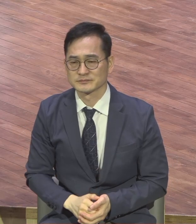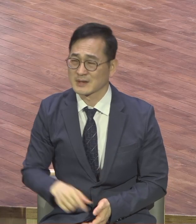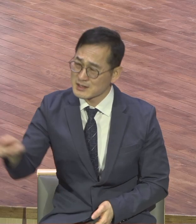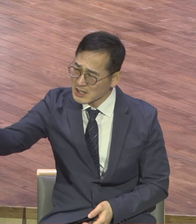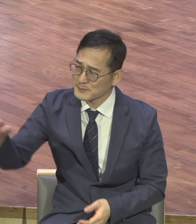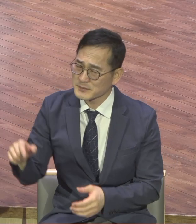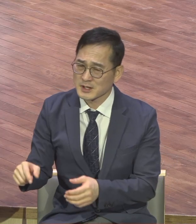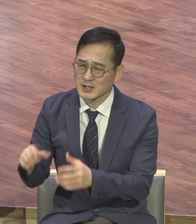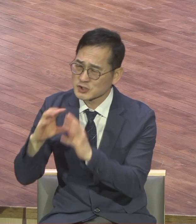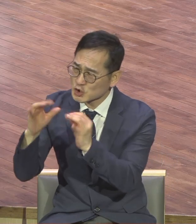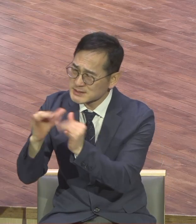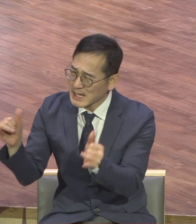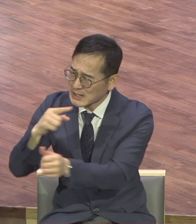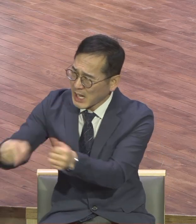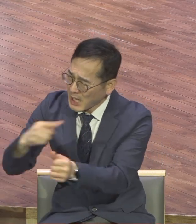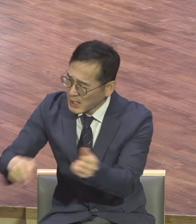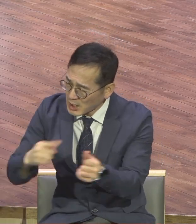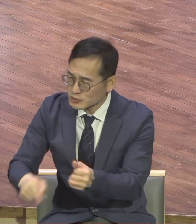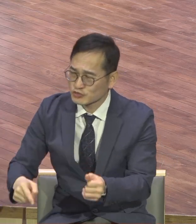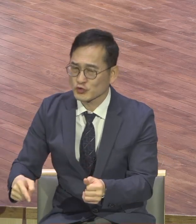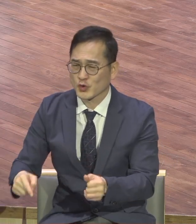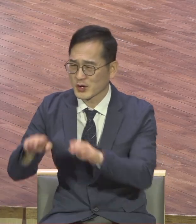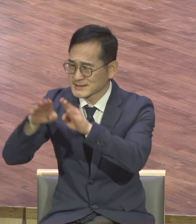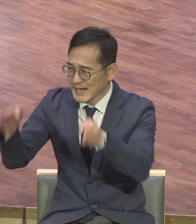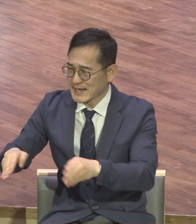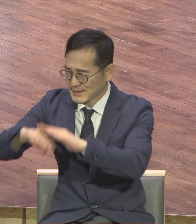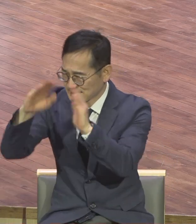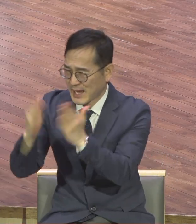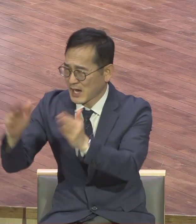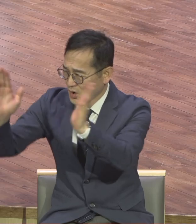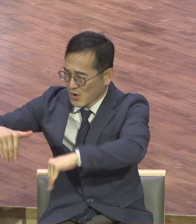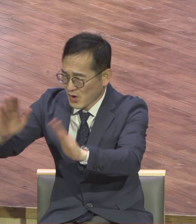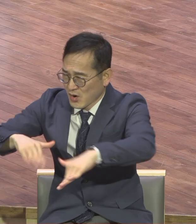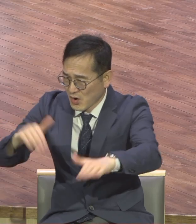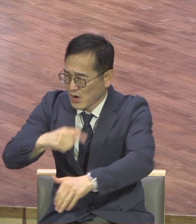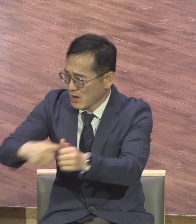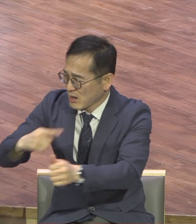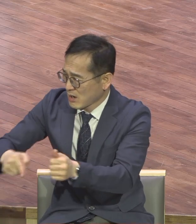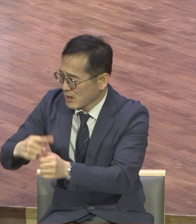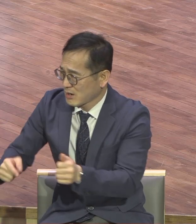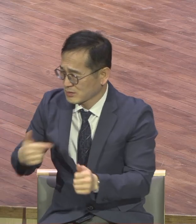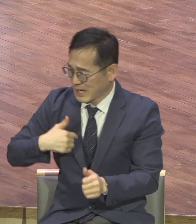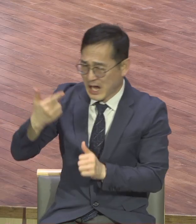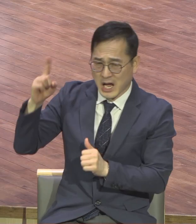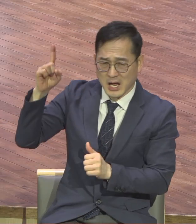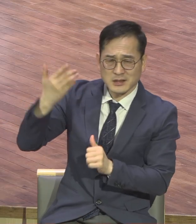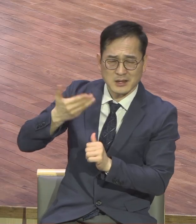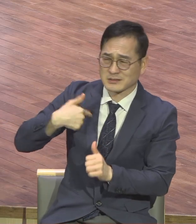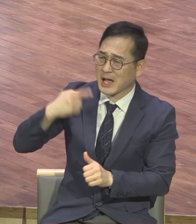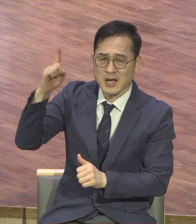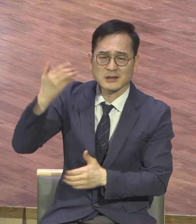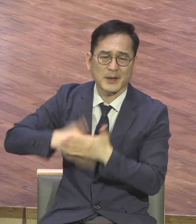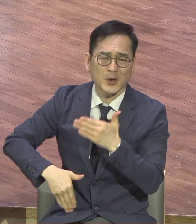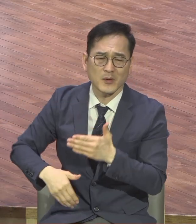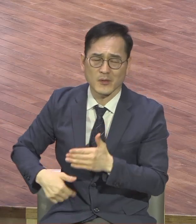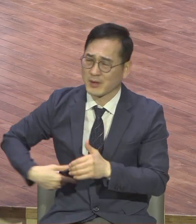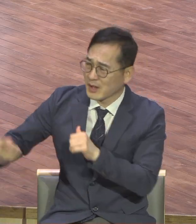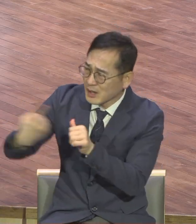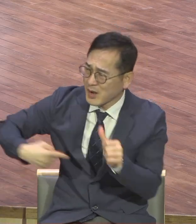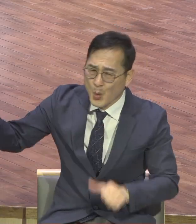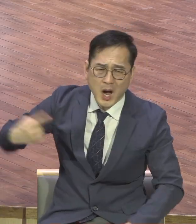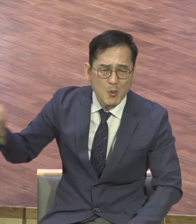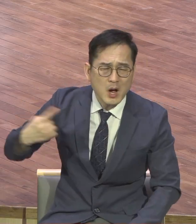죽였으며 주의 제단을 흐려버렸고 나만 남았는데 내 목숨도 찬나이다 하니.